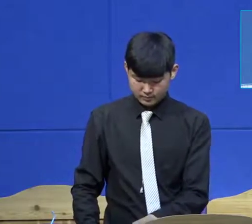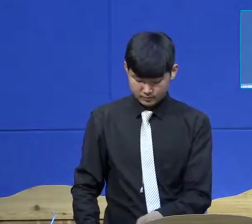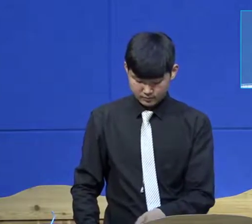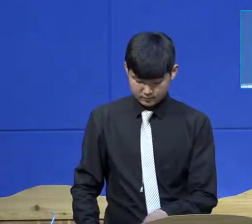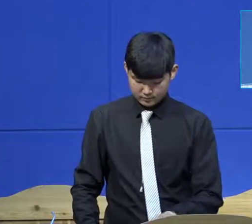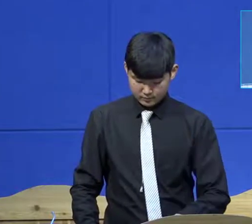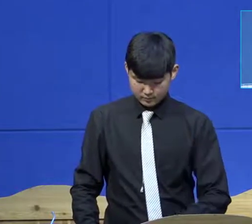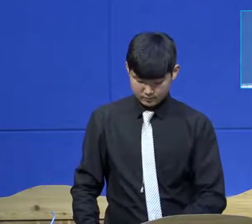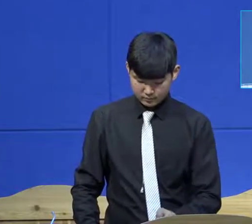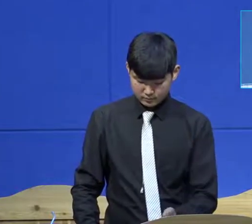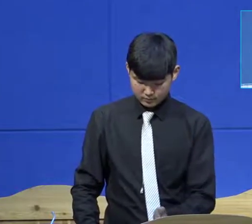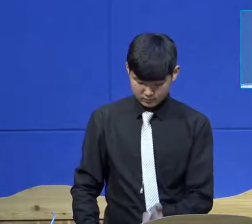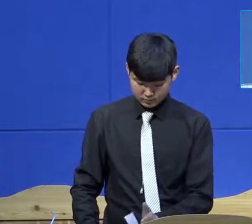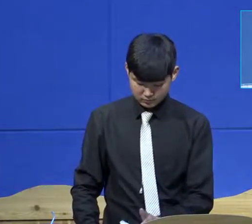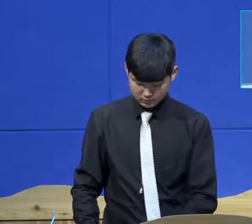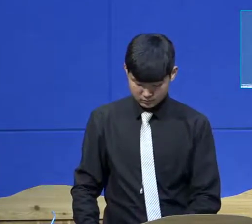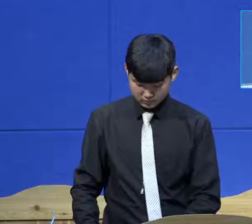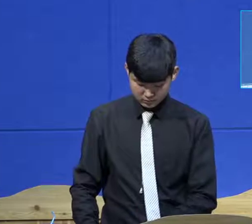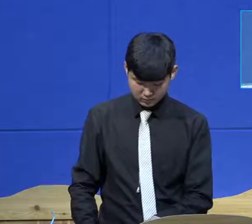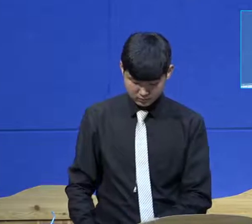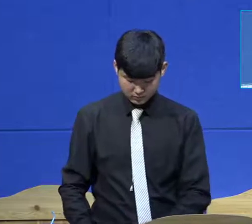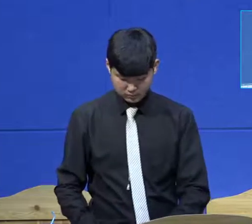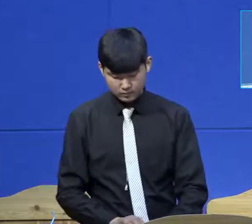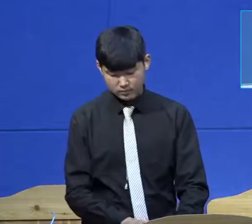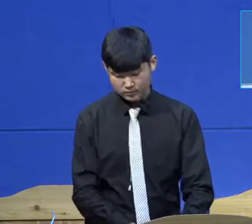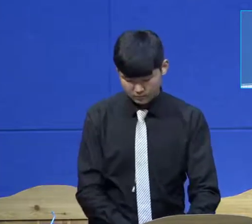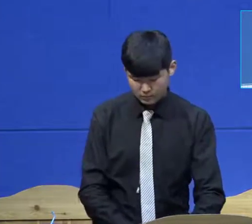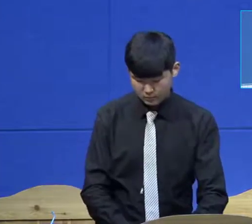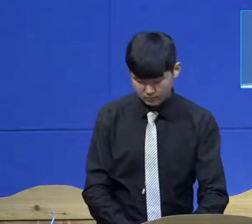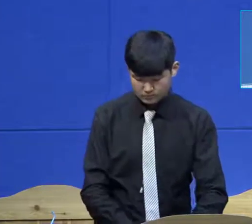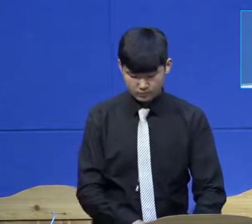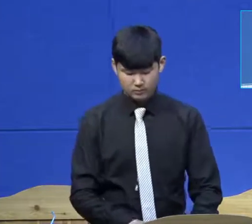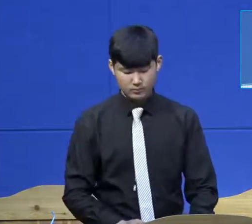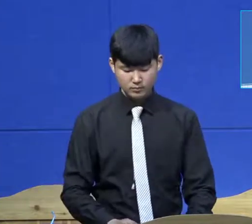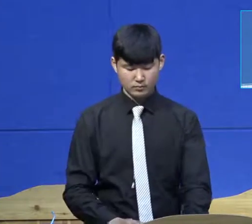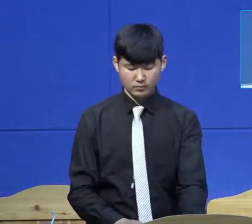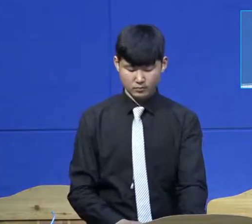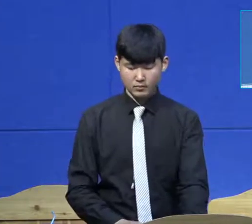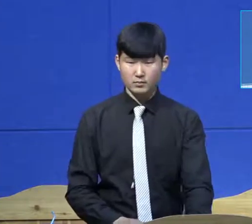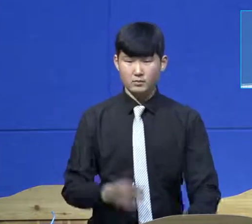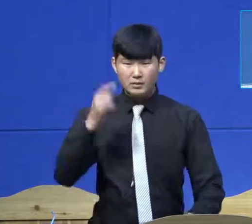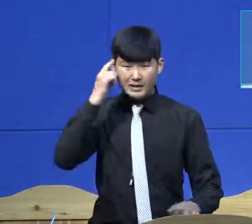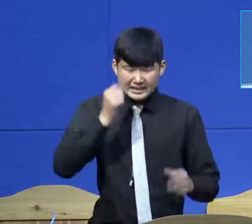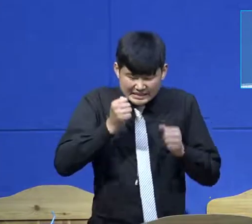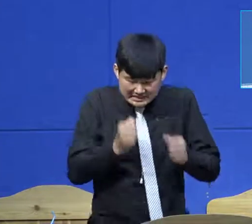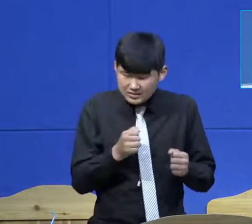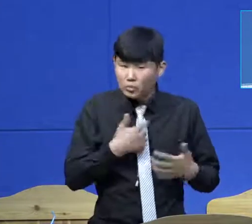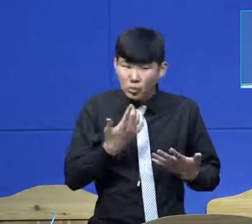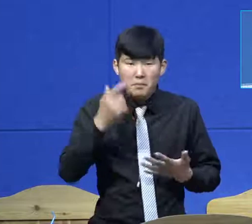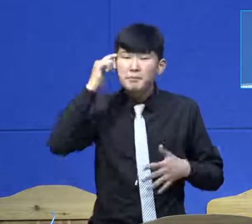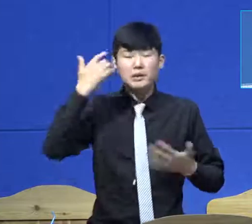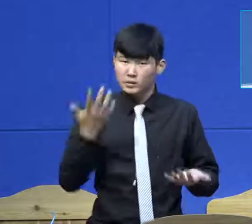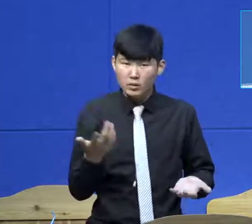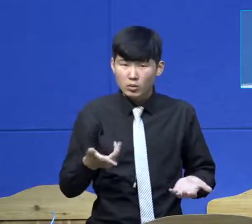Херодид мэдсэн бол алдрын эзний загалмаа дээр цовдлохгүй байсан. Тэр мэдхгүй дээ тэгж байгаа. Хичээнгүй зүтгэж байгаа нь мдээгүй дээ. Бурхан түүнийг